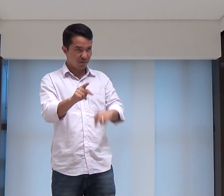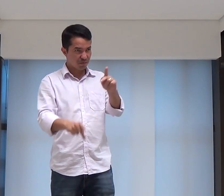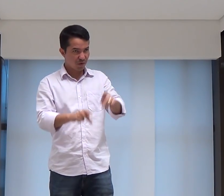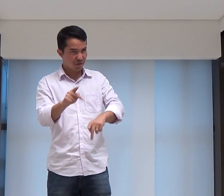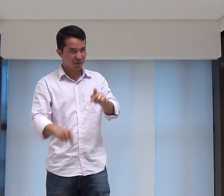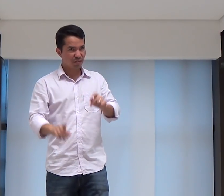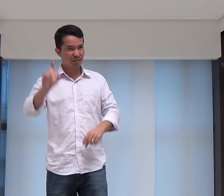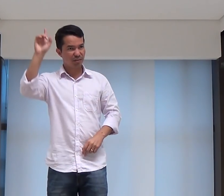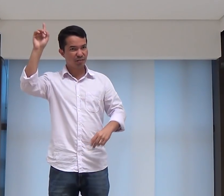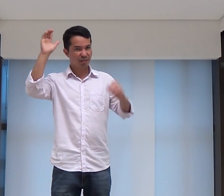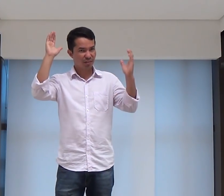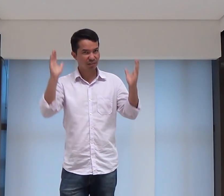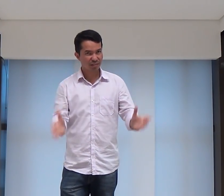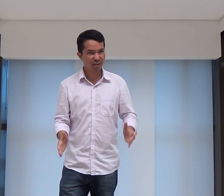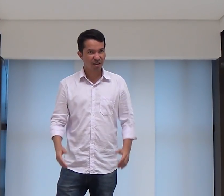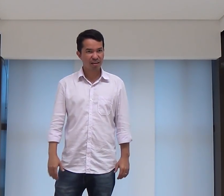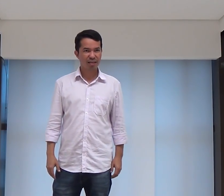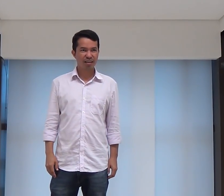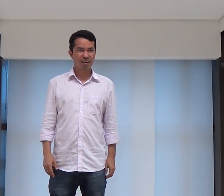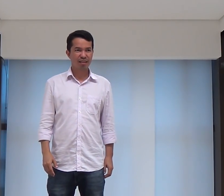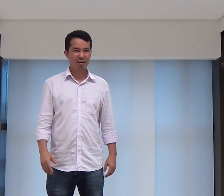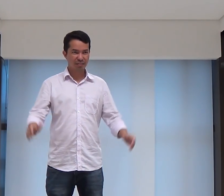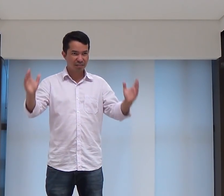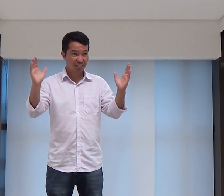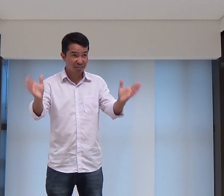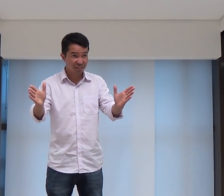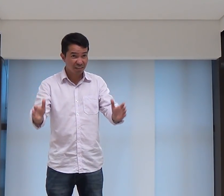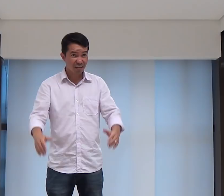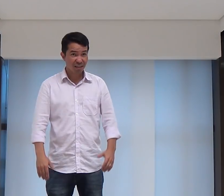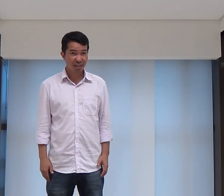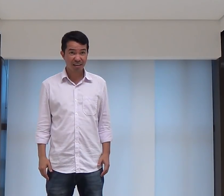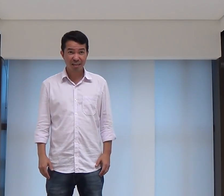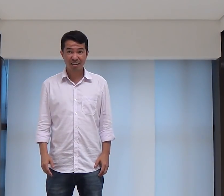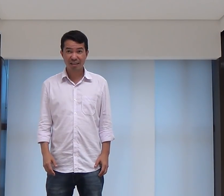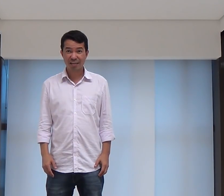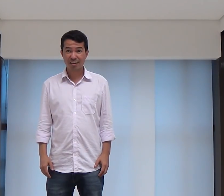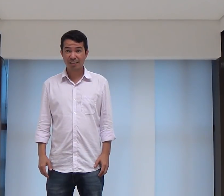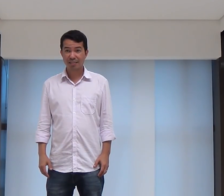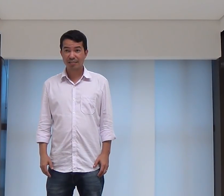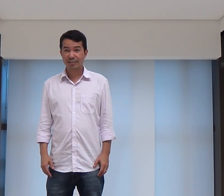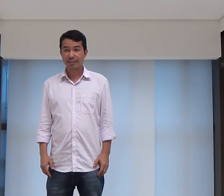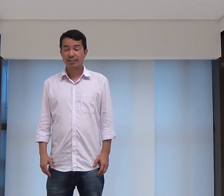Vocês são povo de Deus? Que se tornaram povo de Deus?